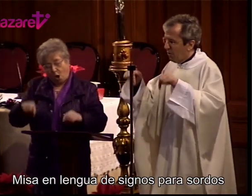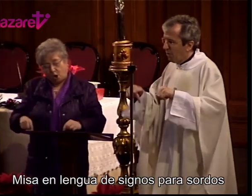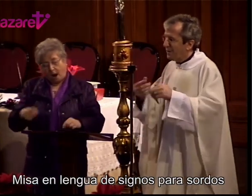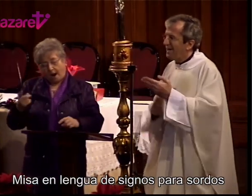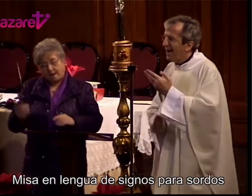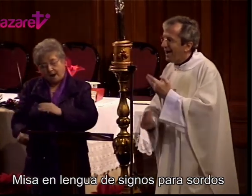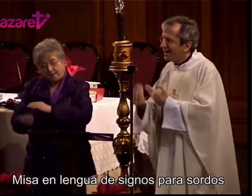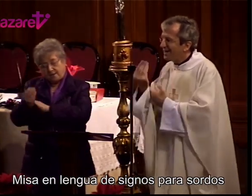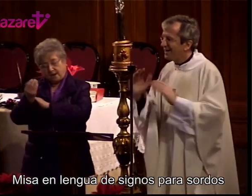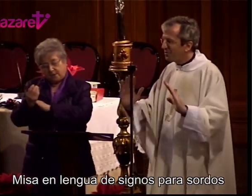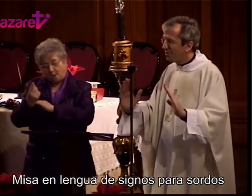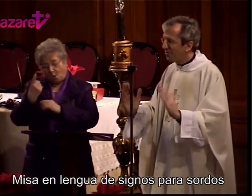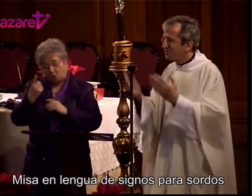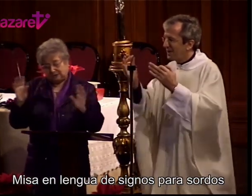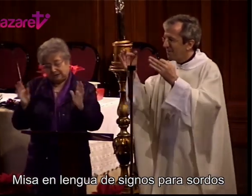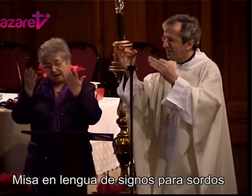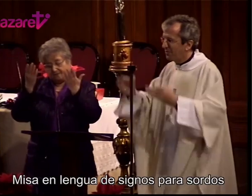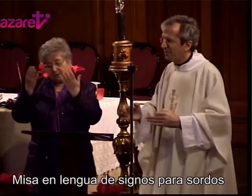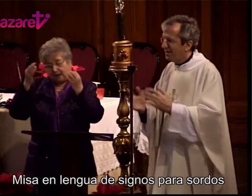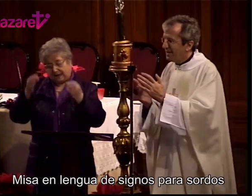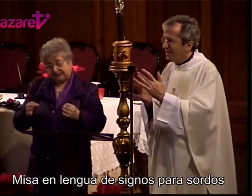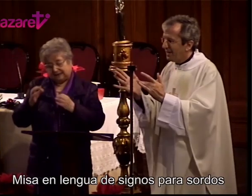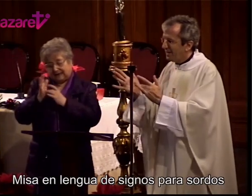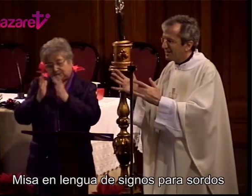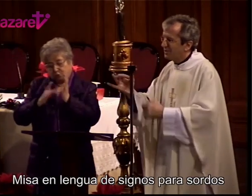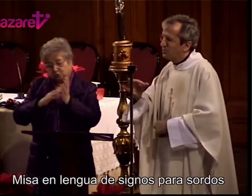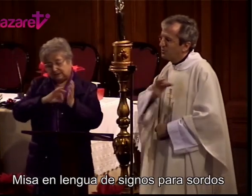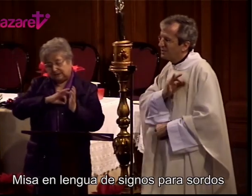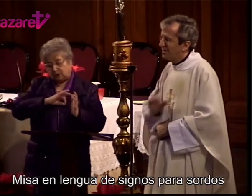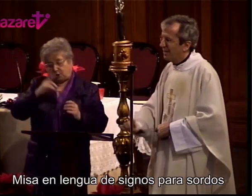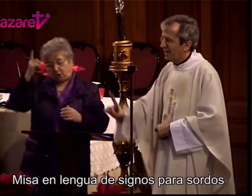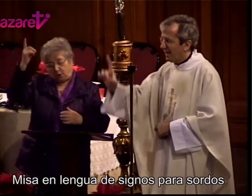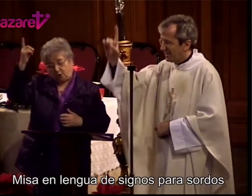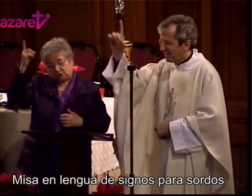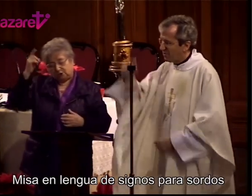Hoy ha nacido un Salvador, es Jesús el Señor.